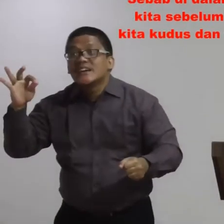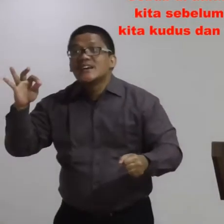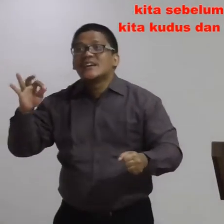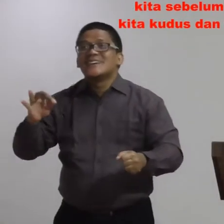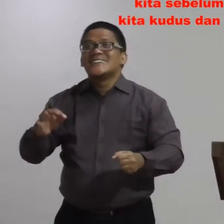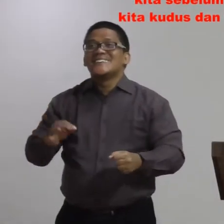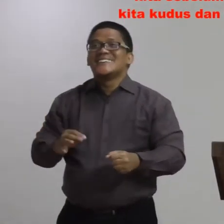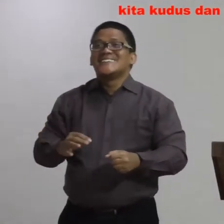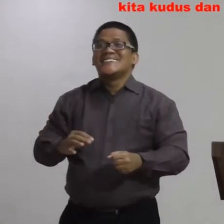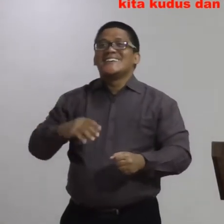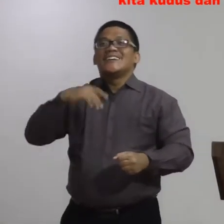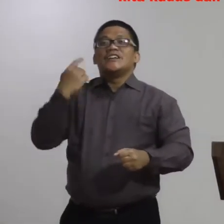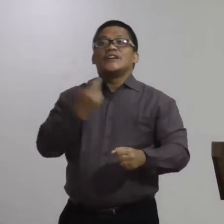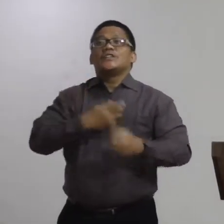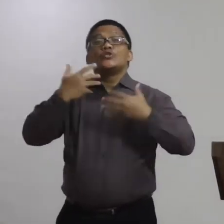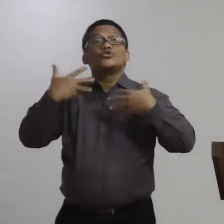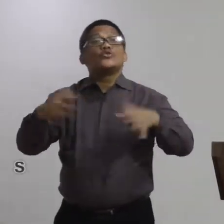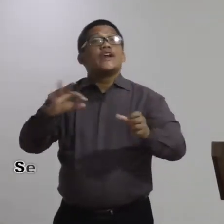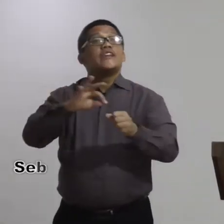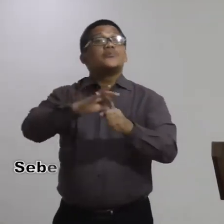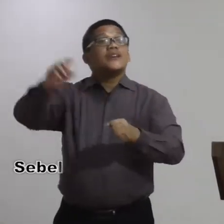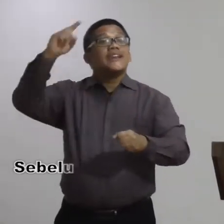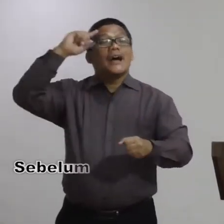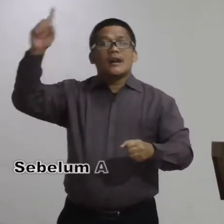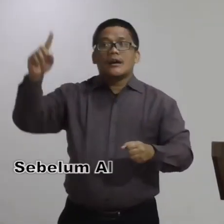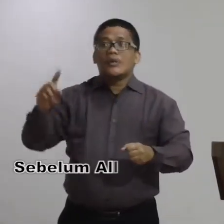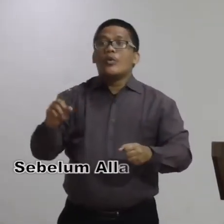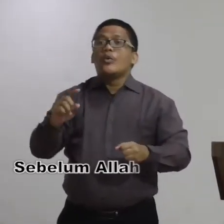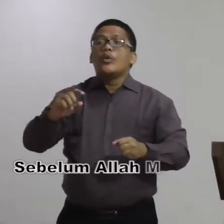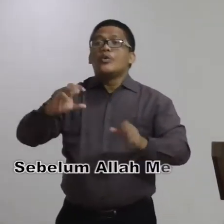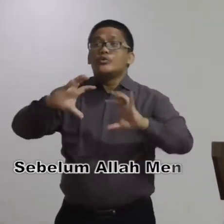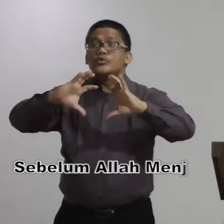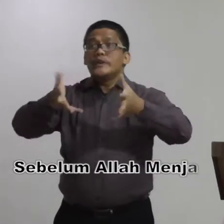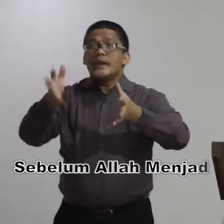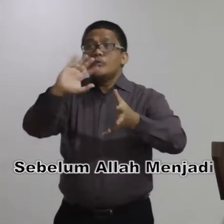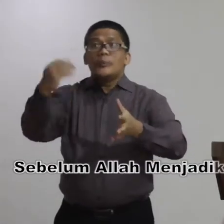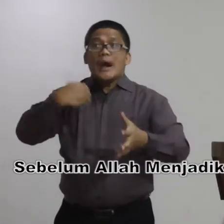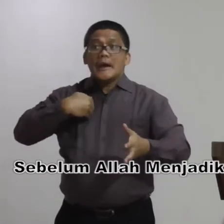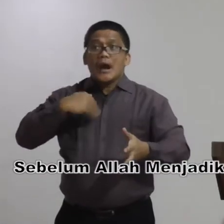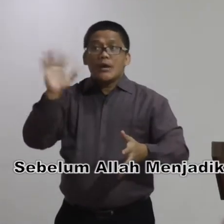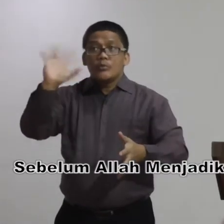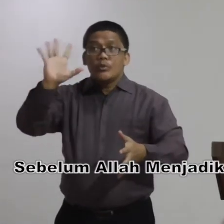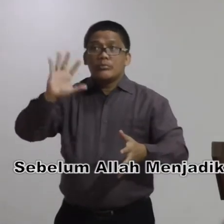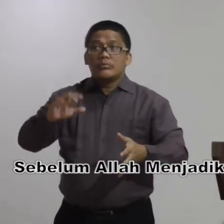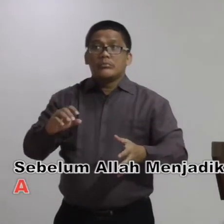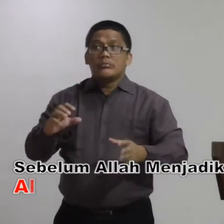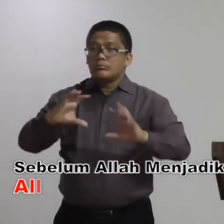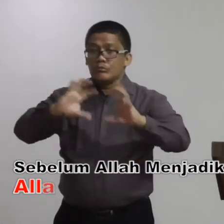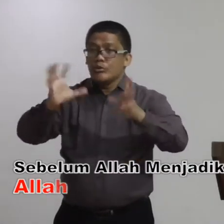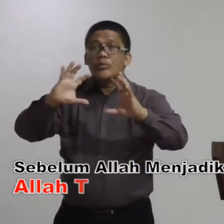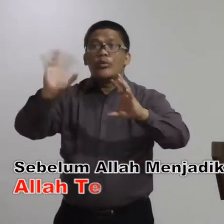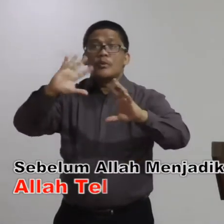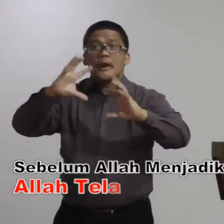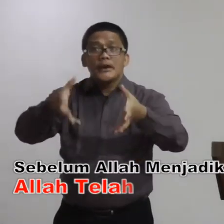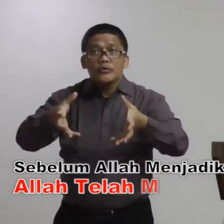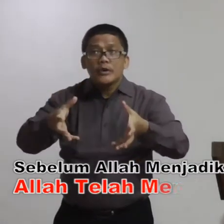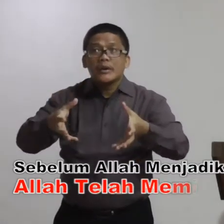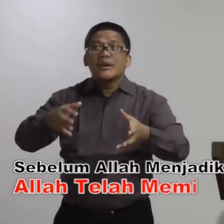kita telah dipilih oleh Tuhan sebelum dunia ini ada. Ya, sebelum kita